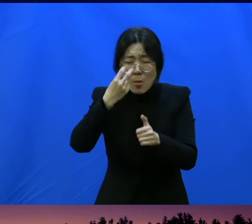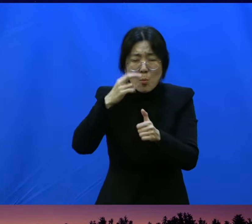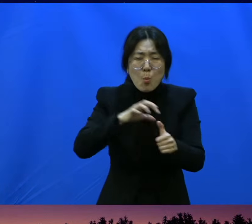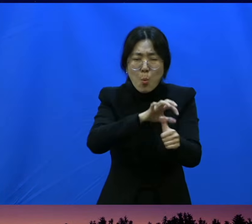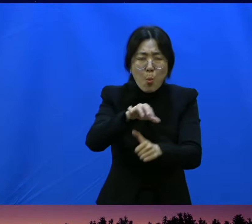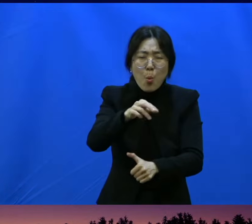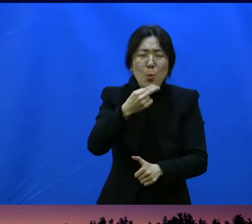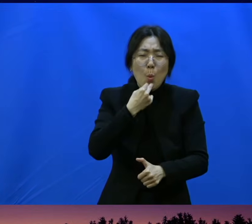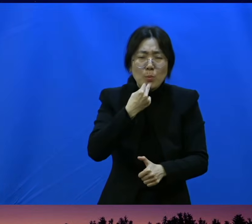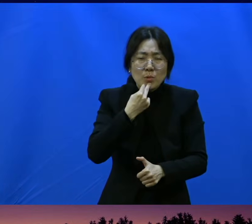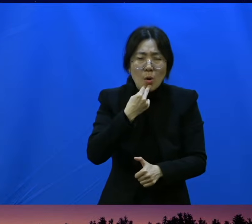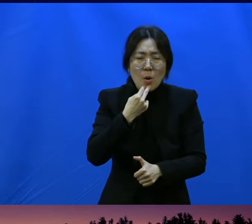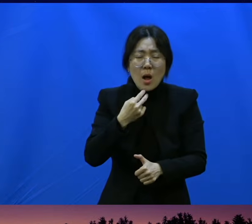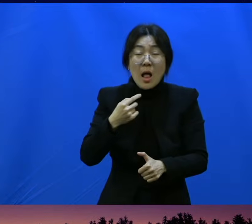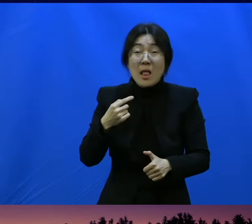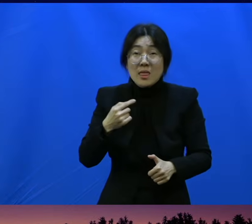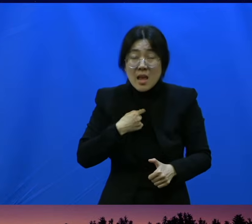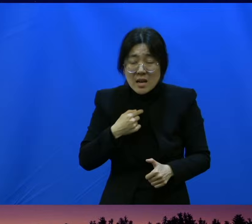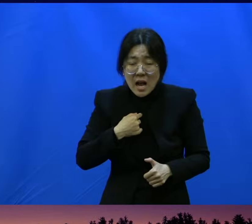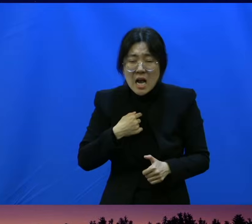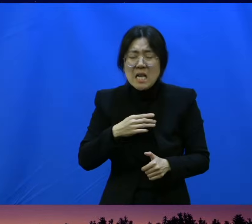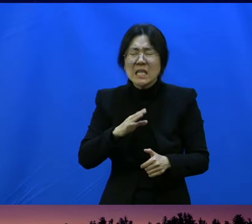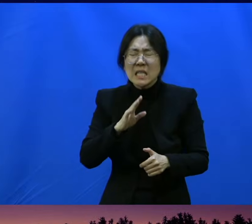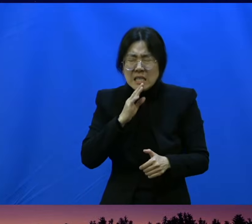비로소 그가 진정한 피난처를 만났다는 거예요.